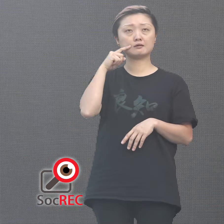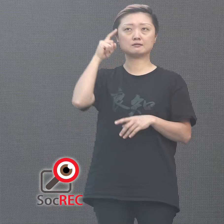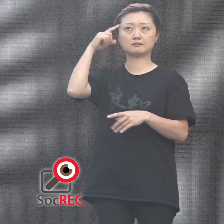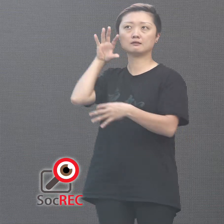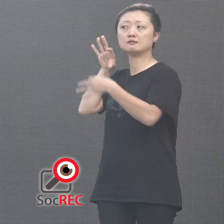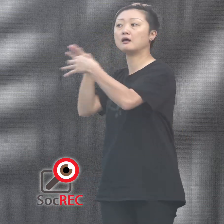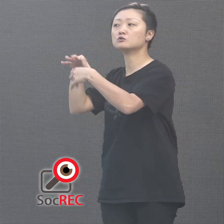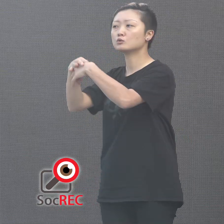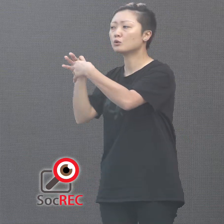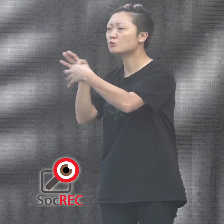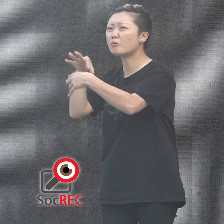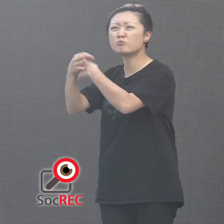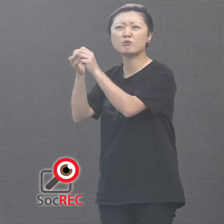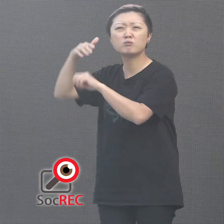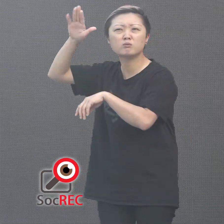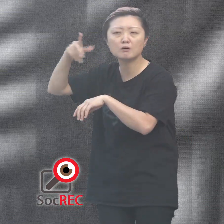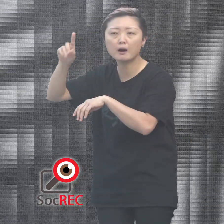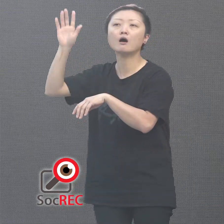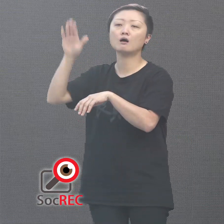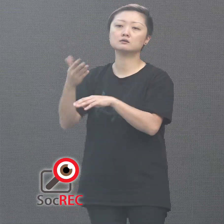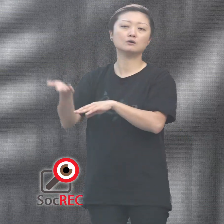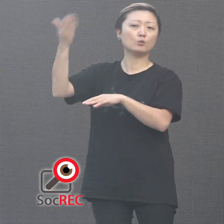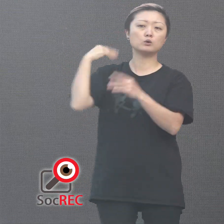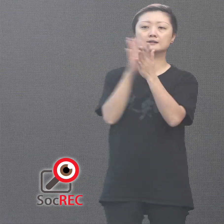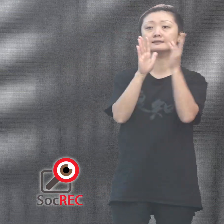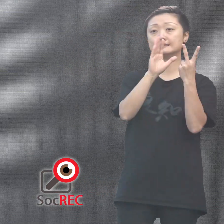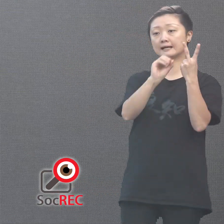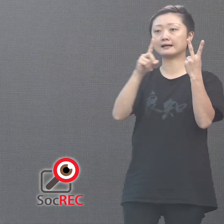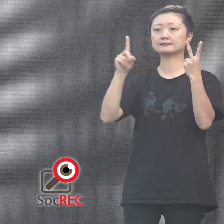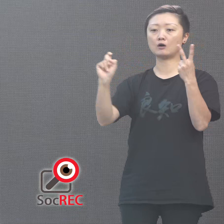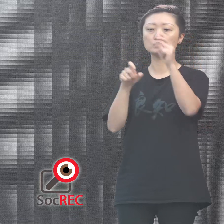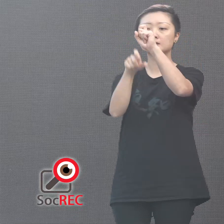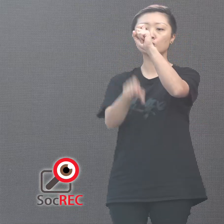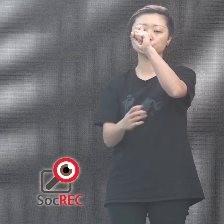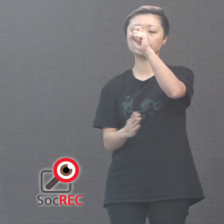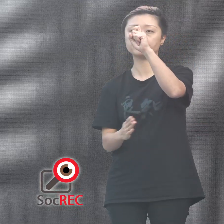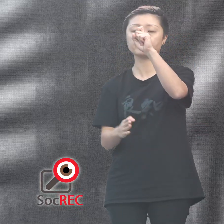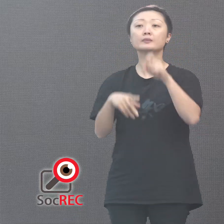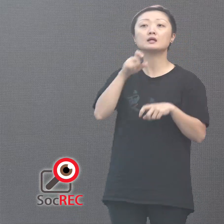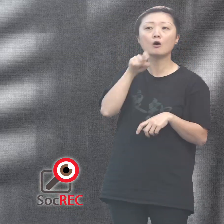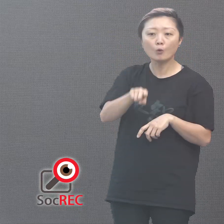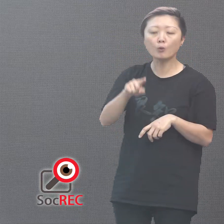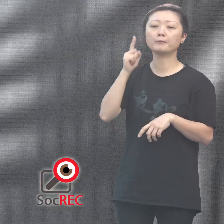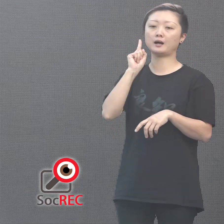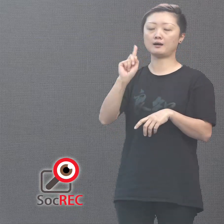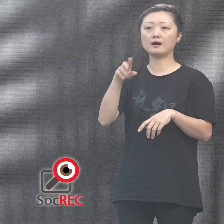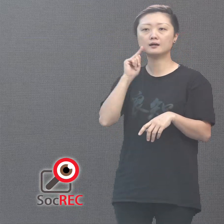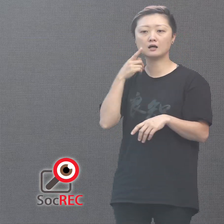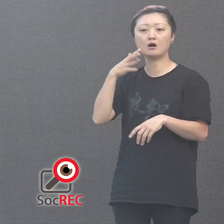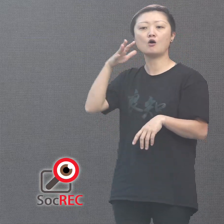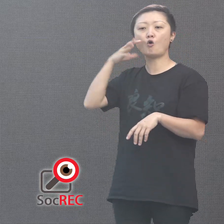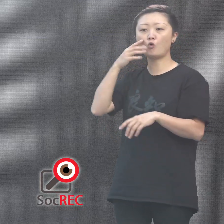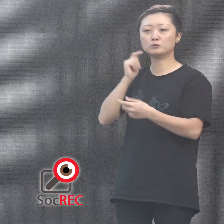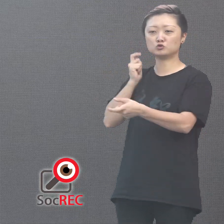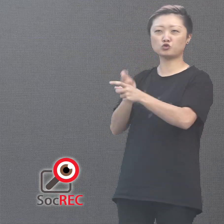亦都要講翻，就係喺2019年嘅九月嘅時候咧，大家都好憤怒嘅就係阿何超瓊同埋阿美心嘅太子女吳淑清咧，